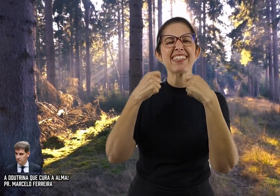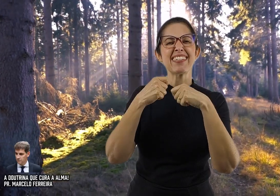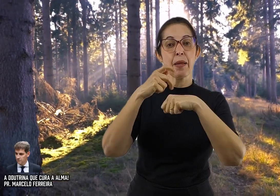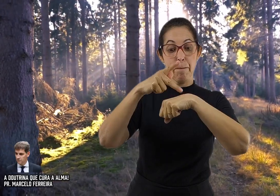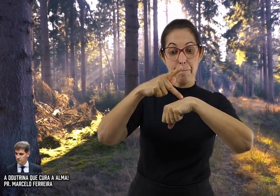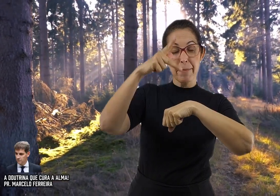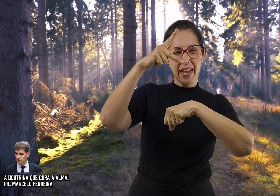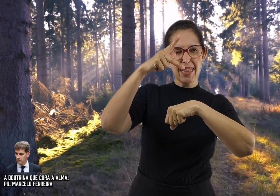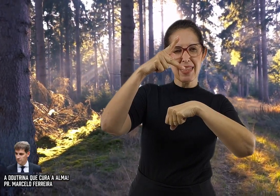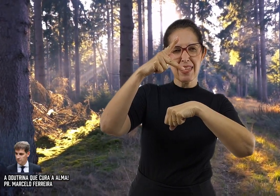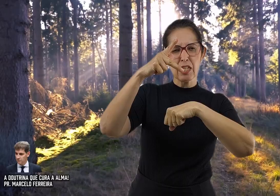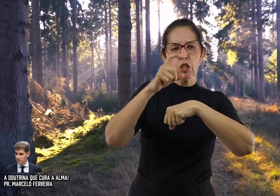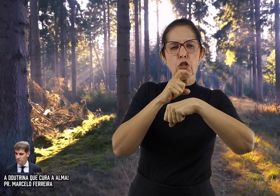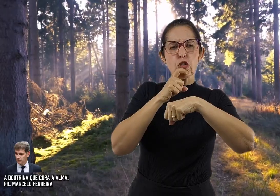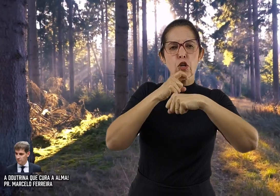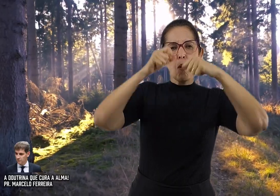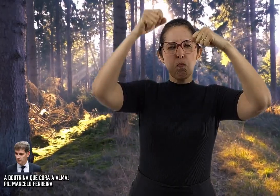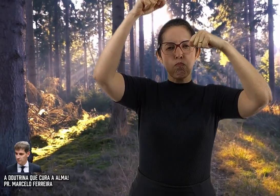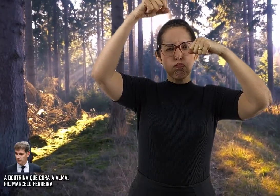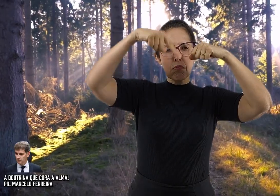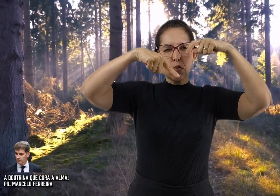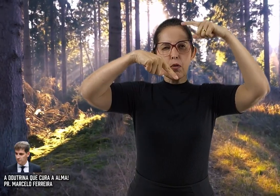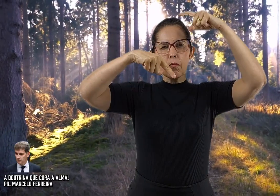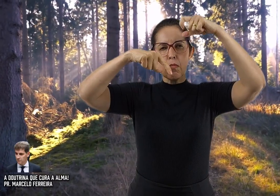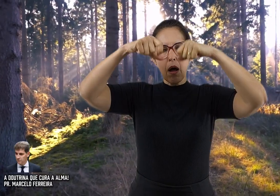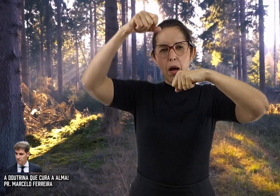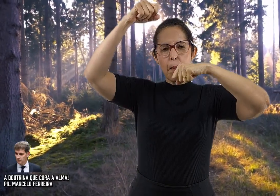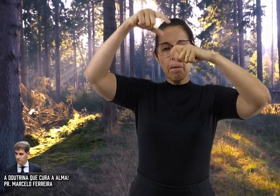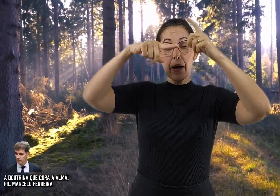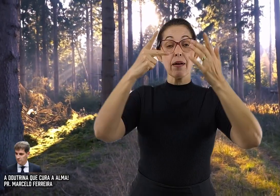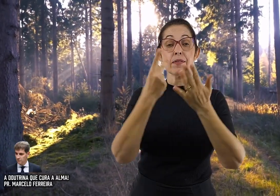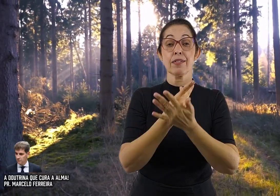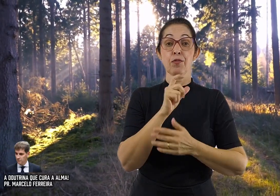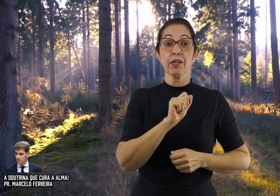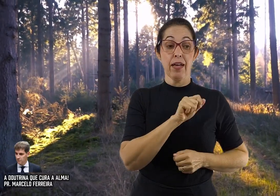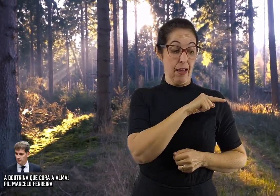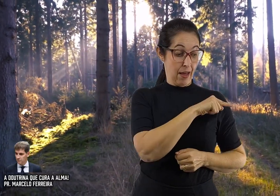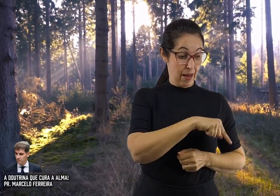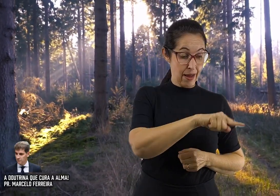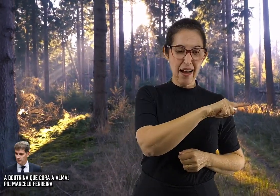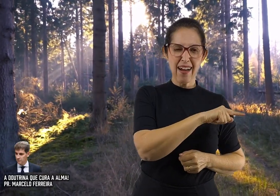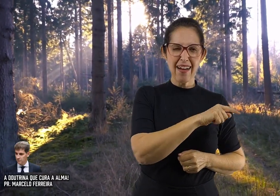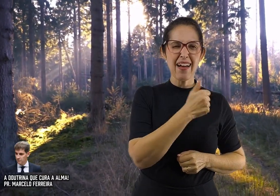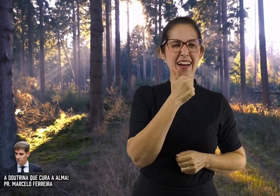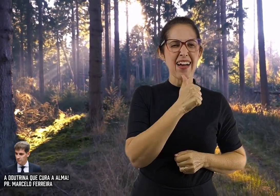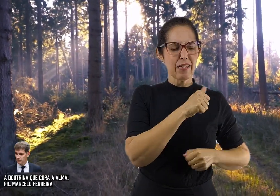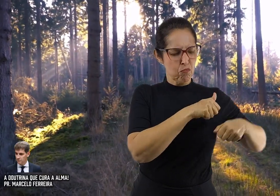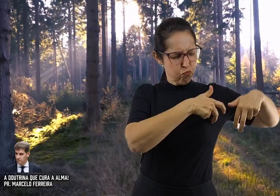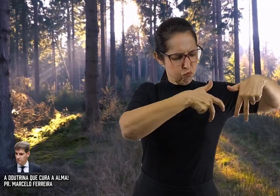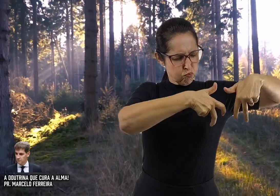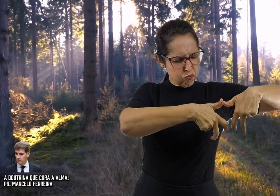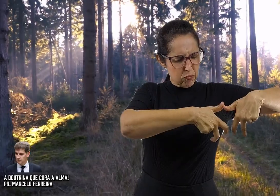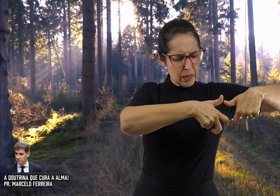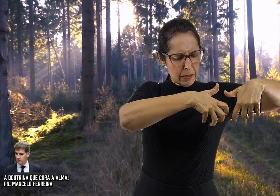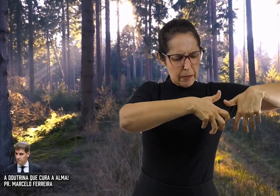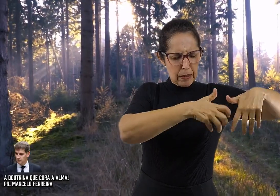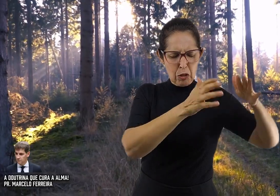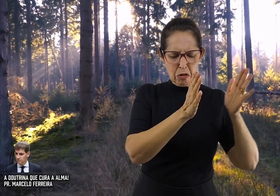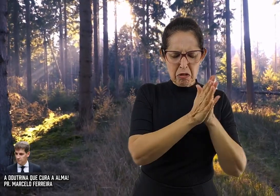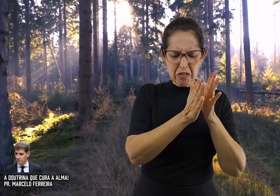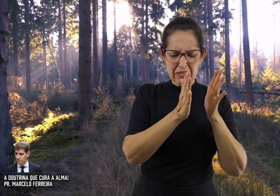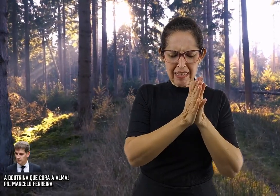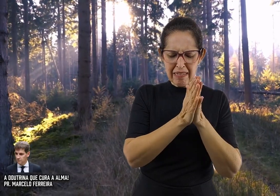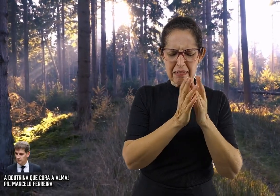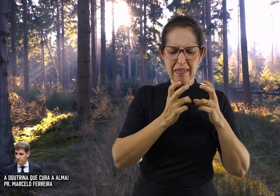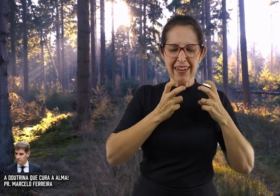granizo. Elas ajoelhadas e muito de Senhor, o poder do sangue de